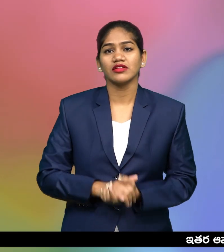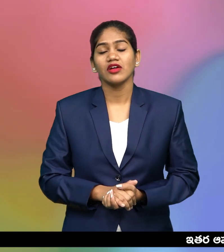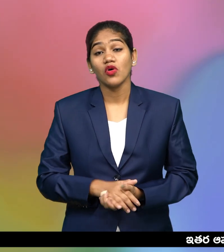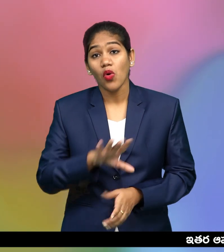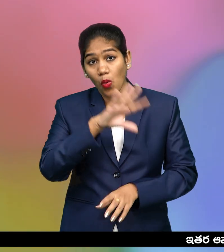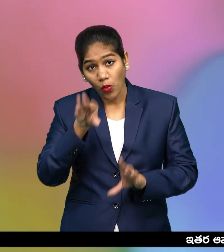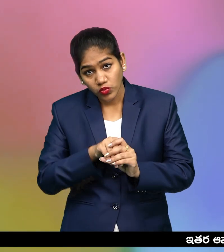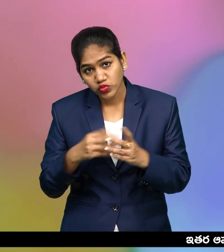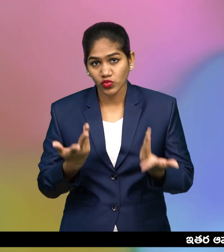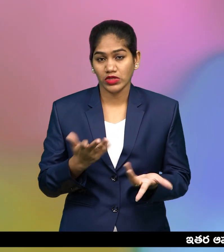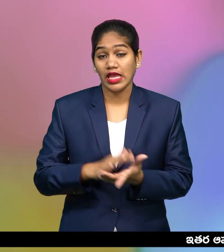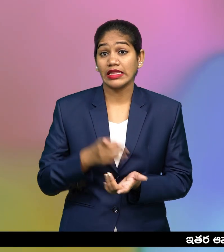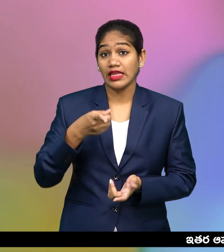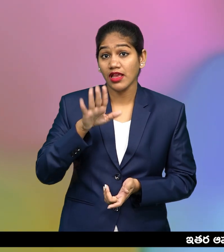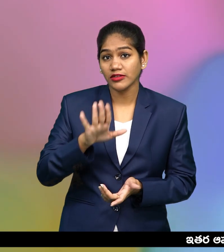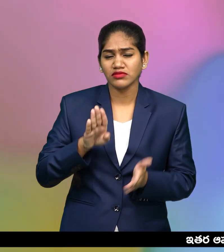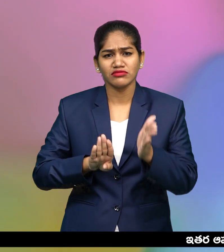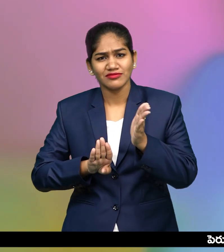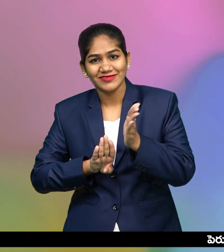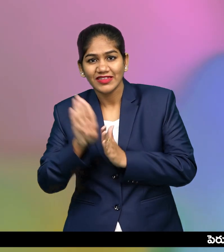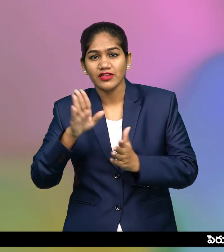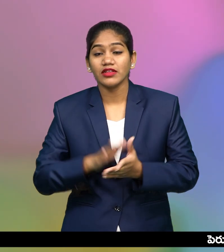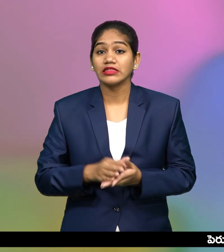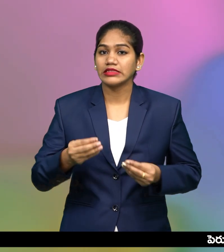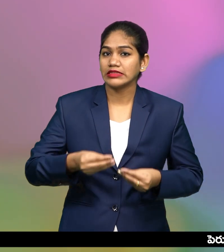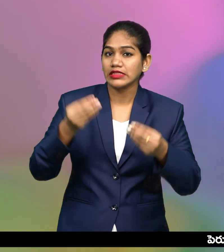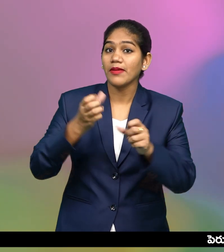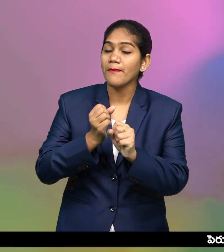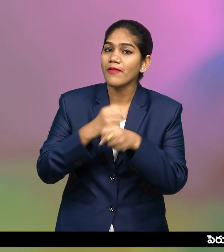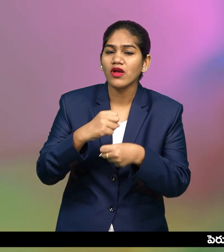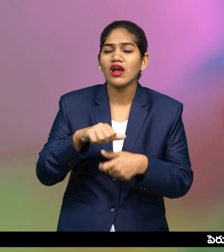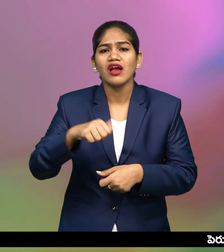ఇతర ఆహార పదార్థాల ఉత్పత్తిలో పెరుగుదల ఉన్నప్పటికీ